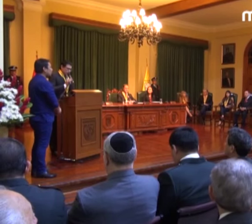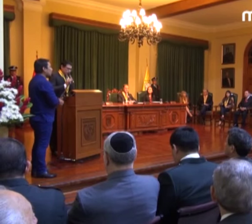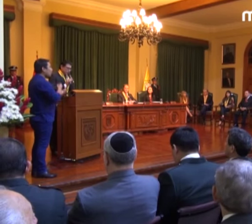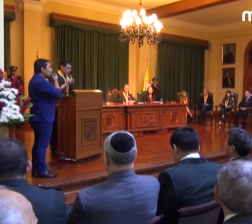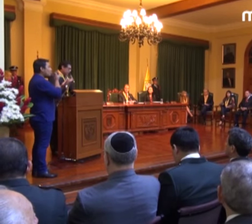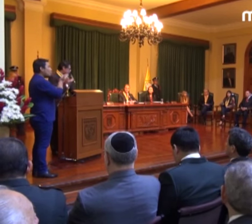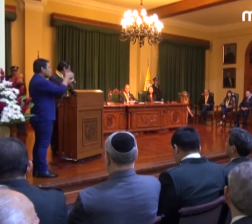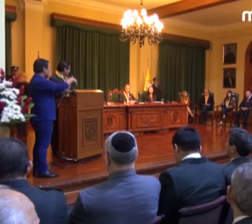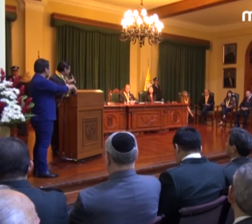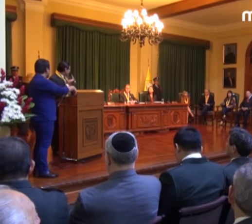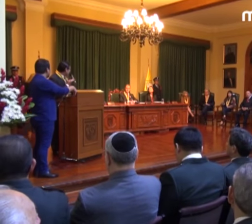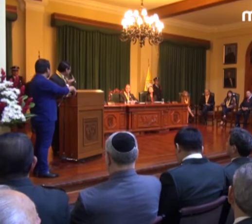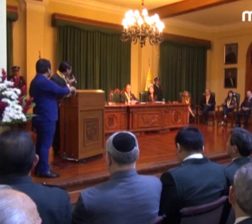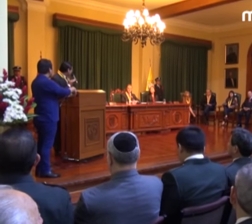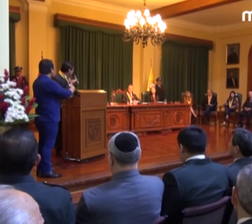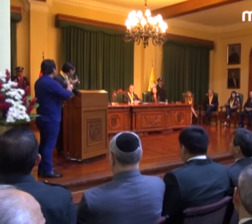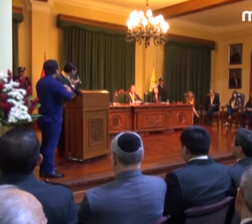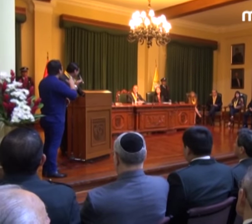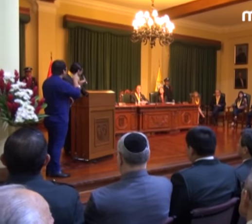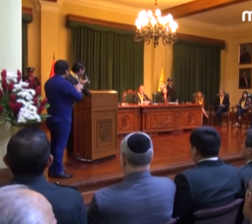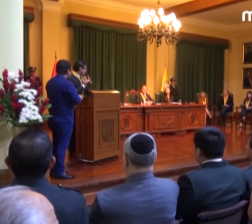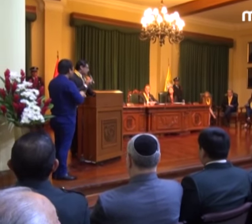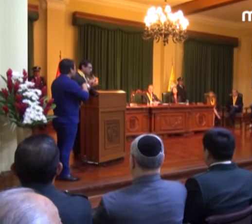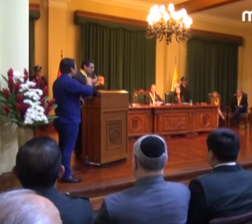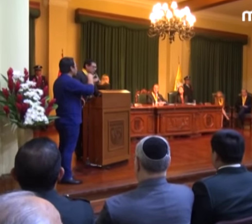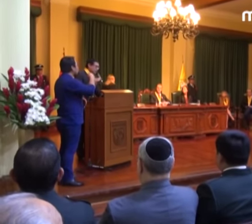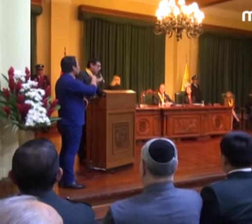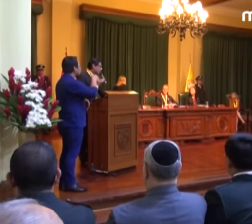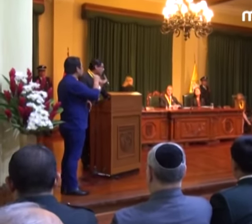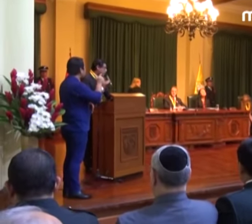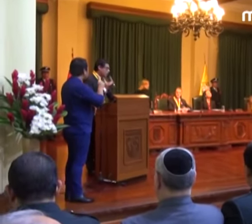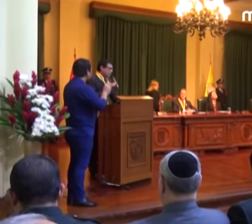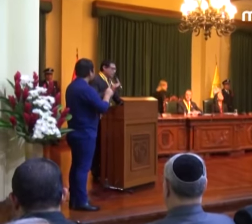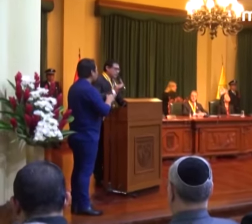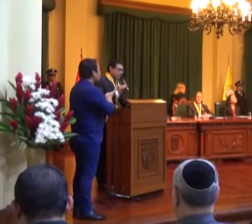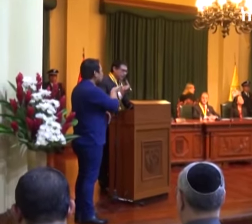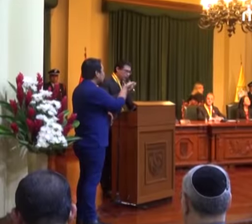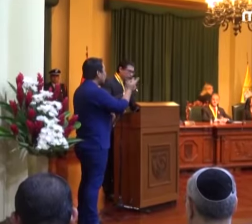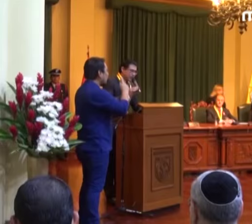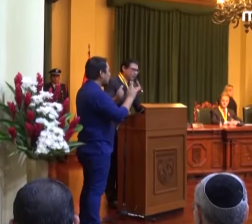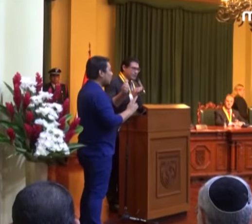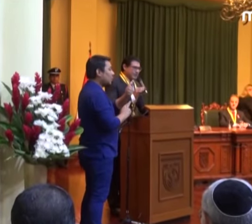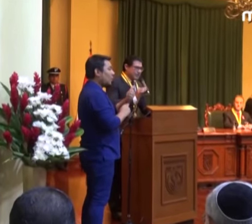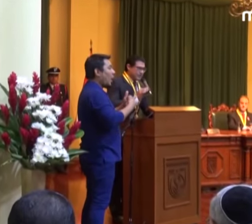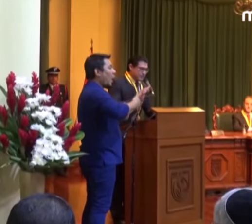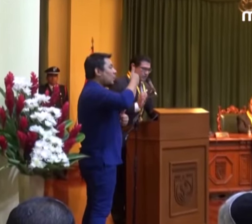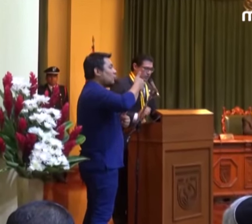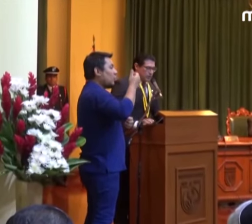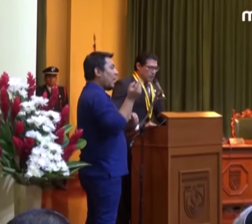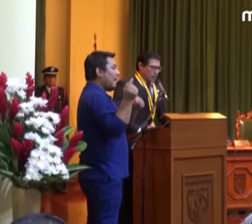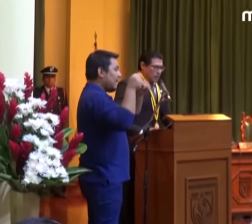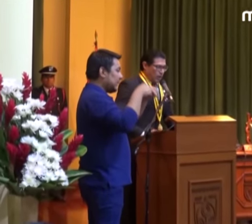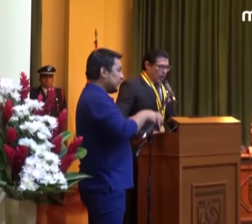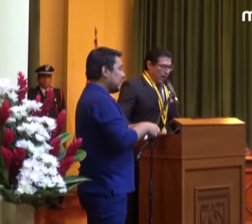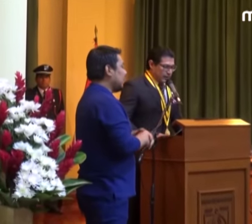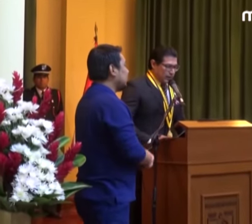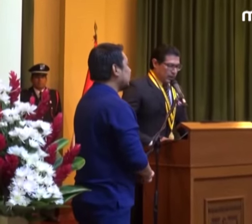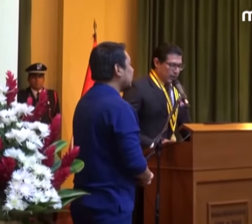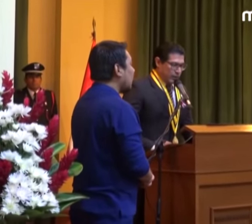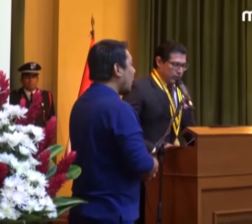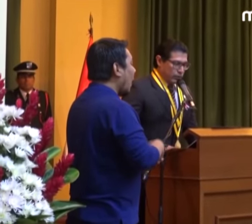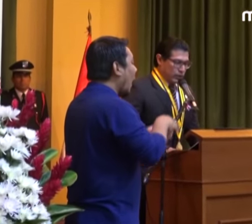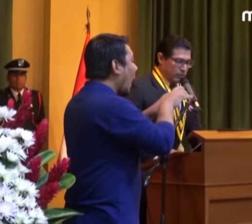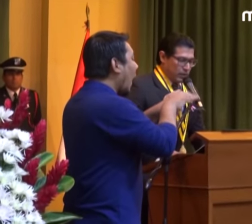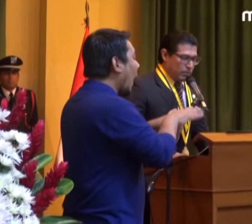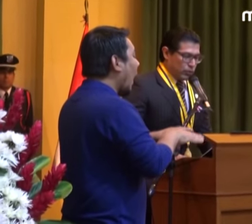Muy buenas noches, excelentísimo alcalde, doctor Jorge Miguel, señores regidores, autoridades presentes. Acta